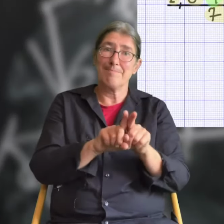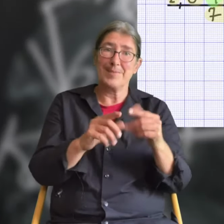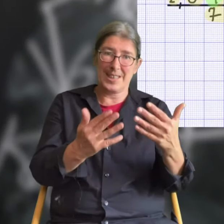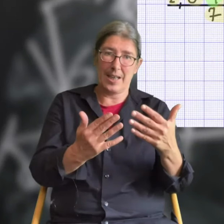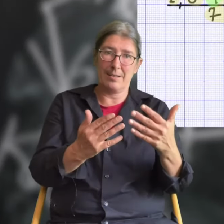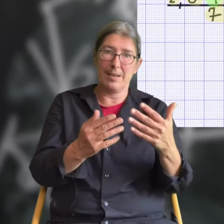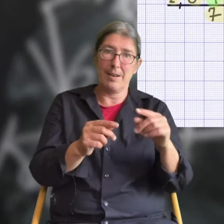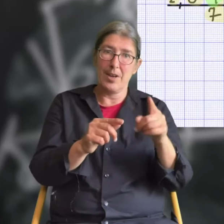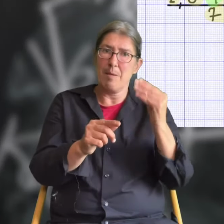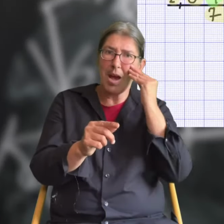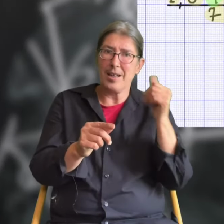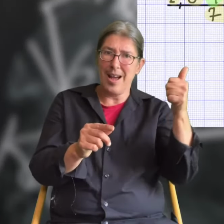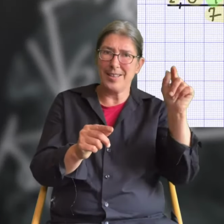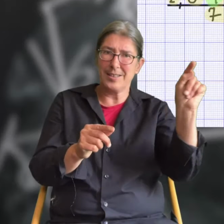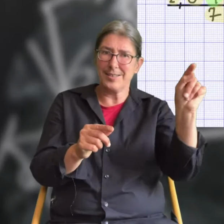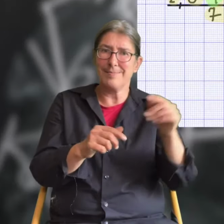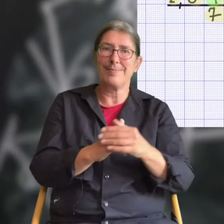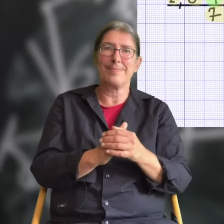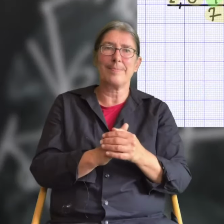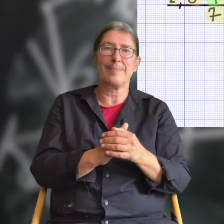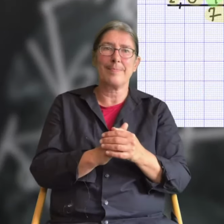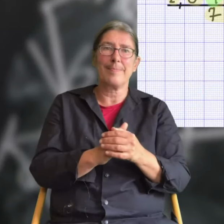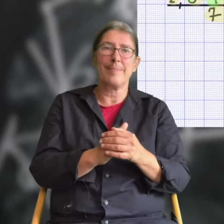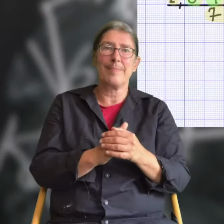ist 10. Ich merke mir wieder die 1.